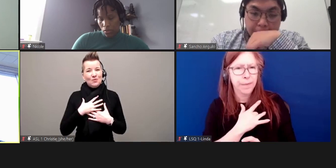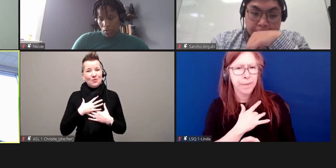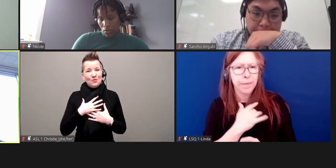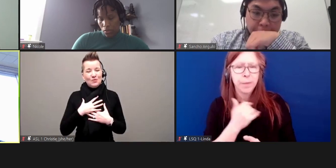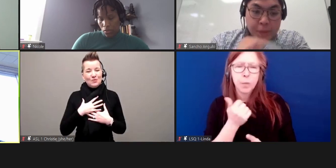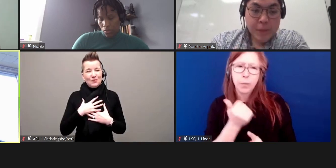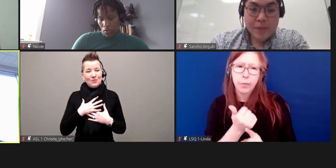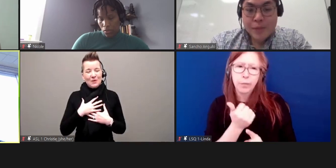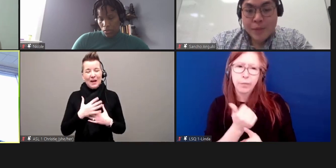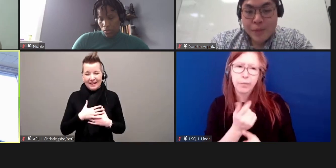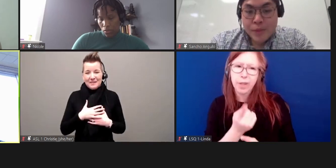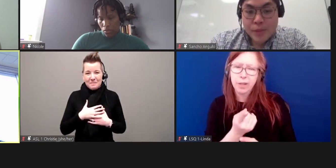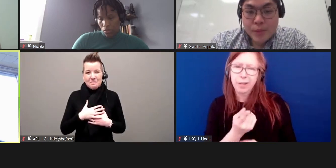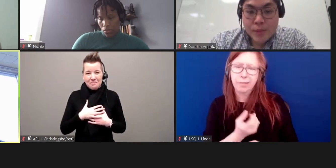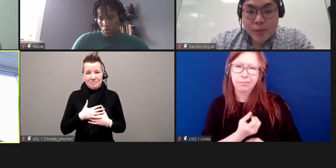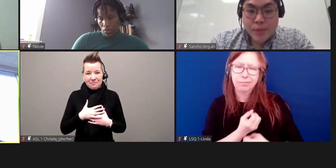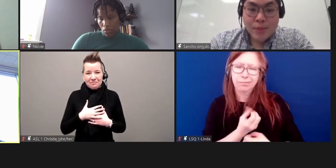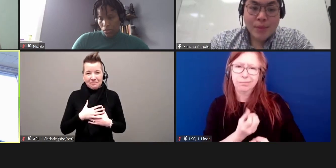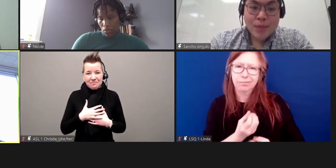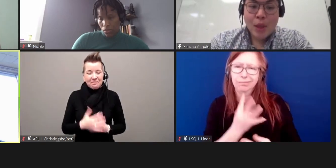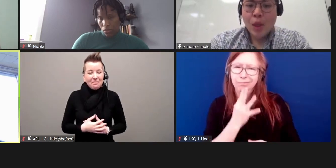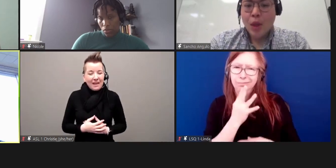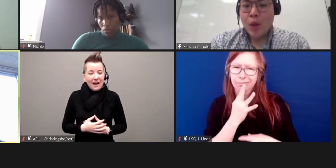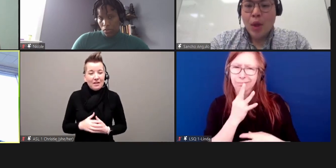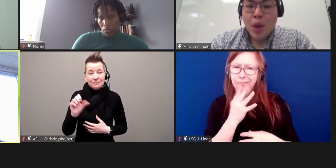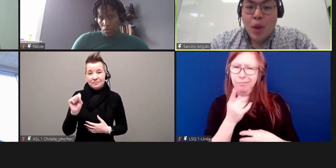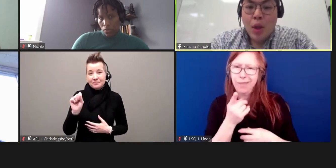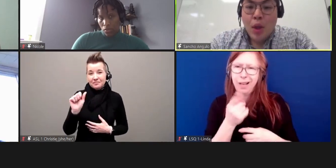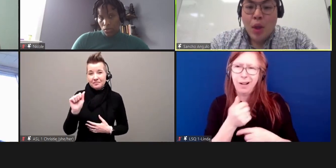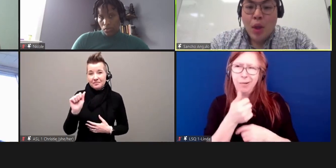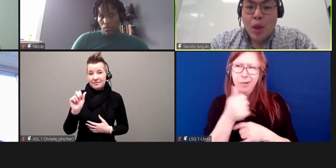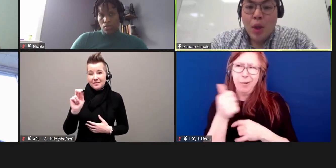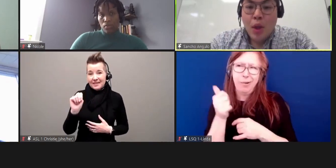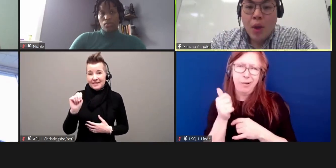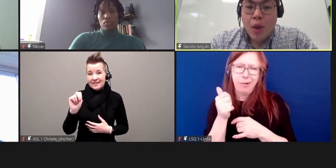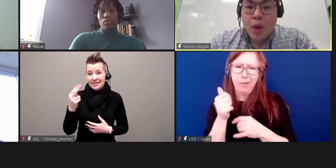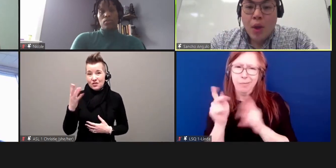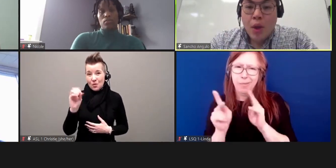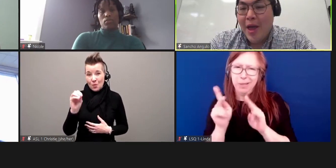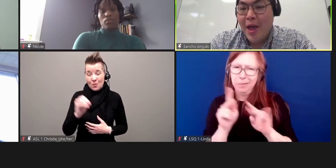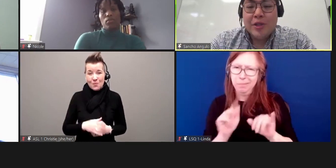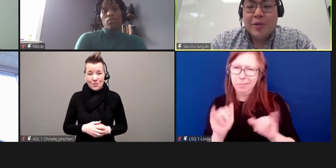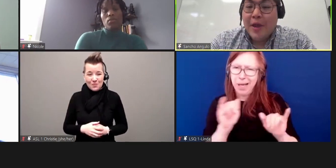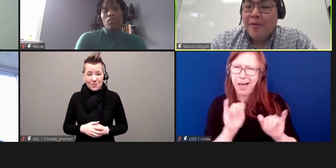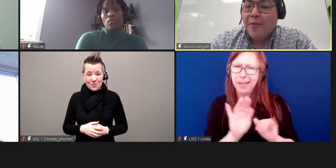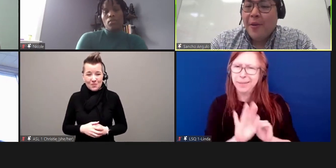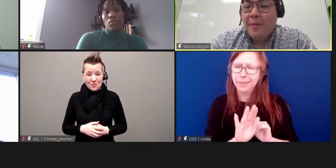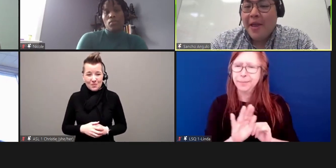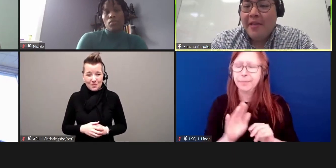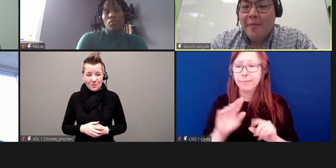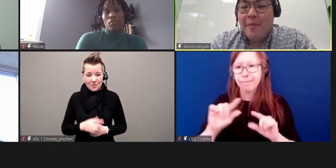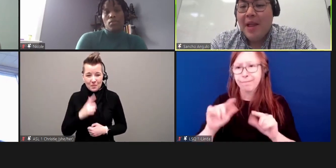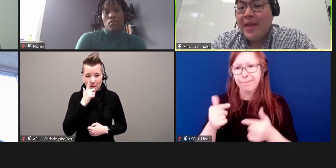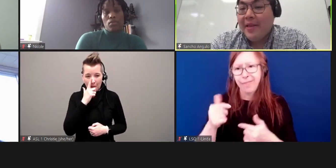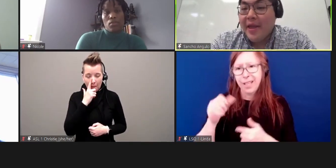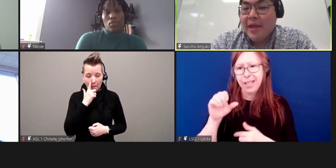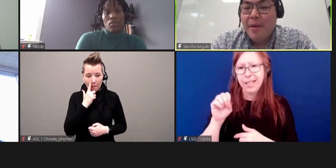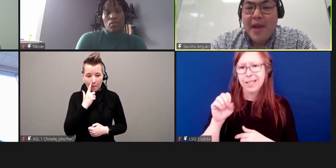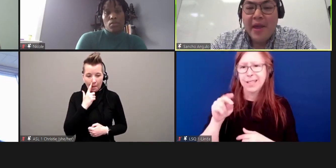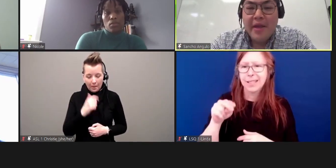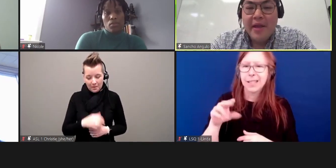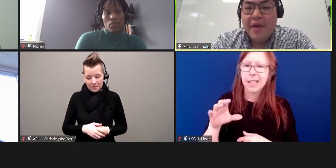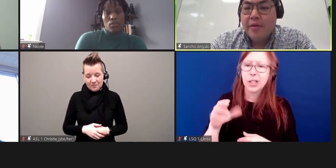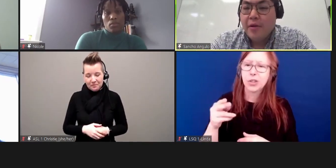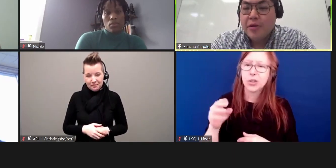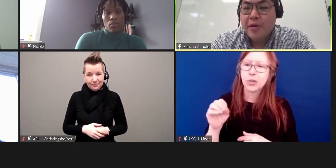pour tant de personnes d'entre nous. Sancho, à vous la parole. Un problème technique. Il me